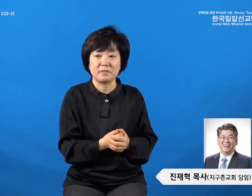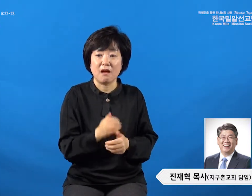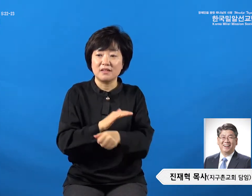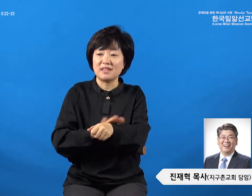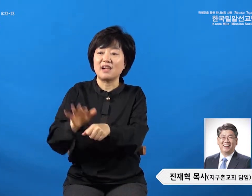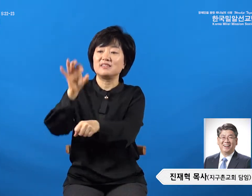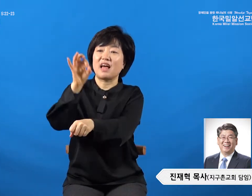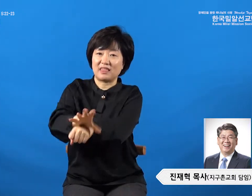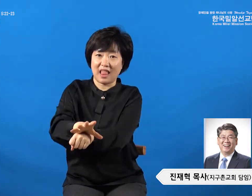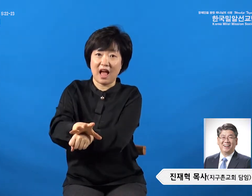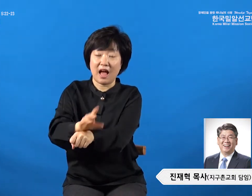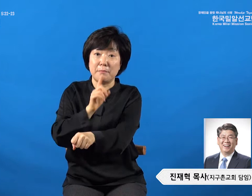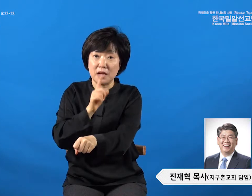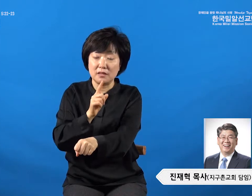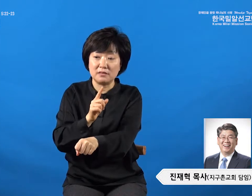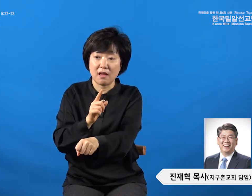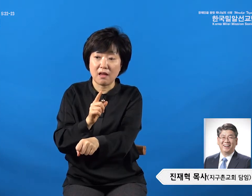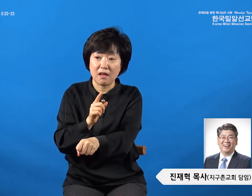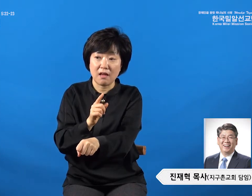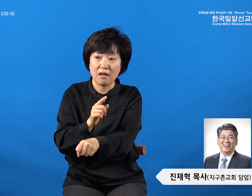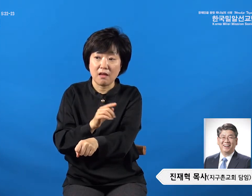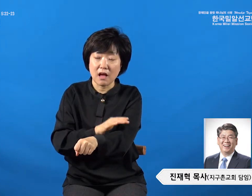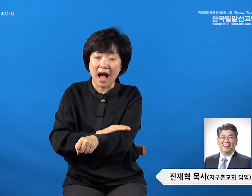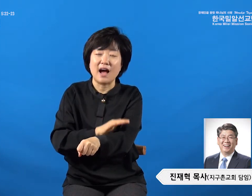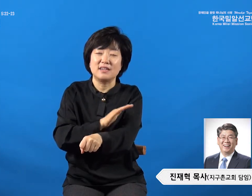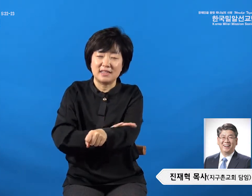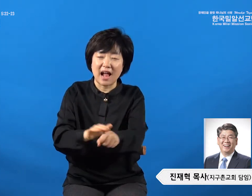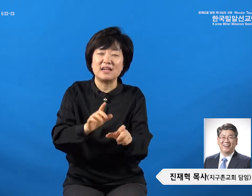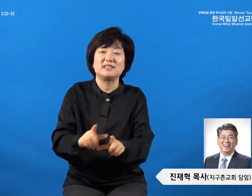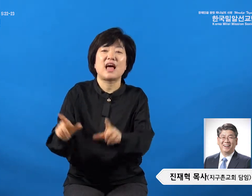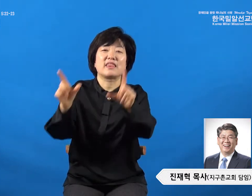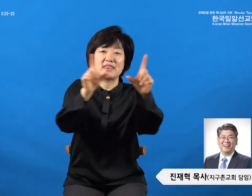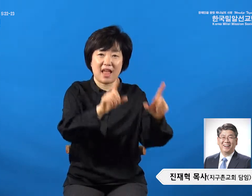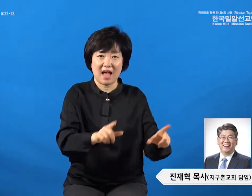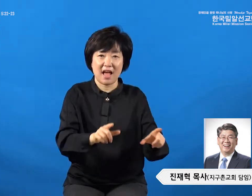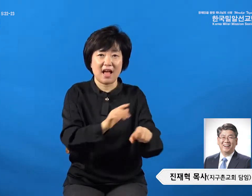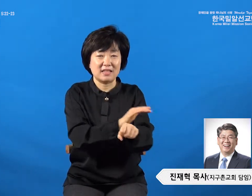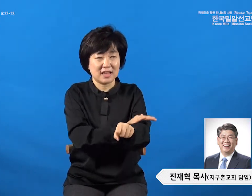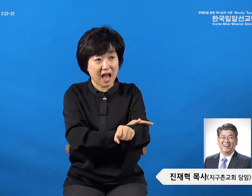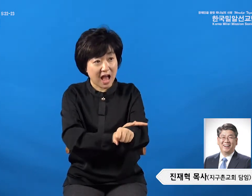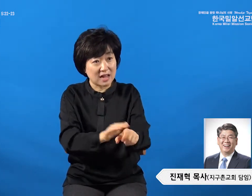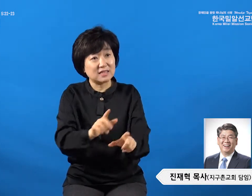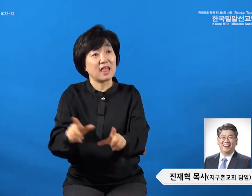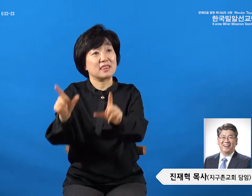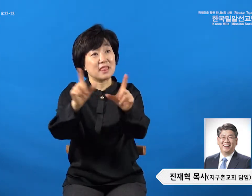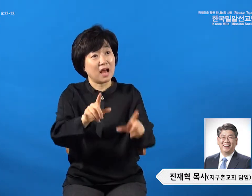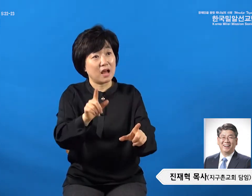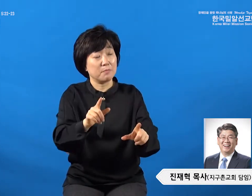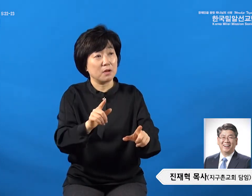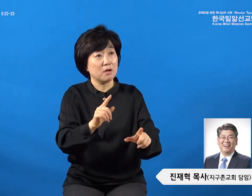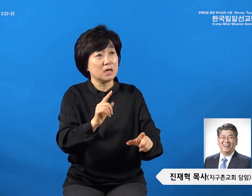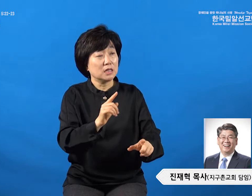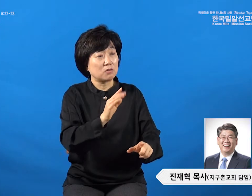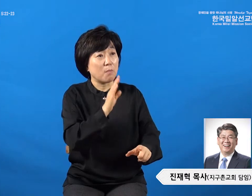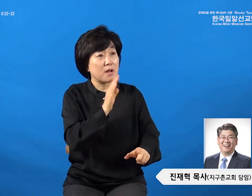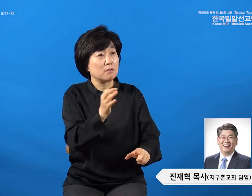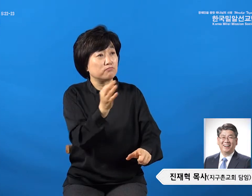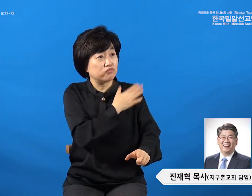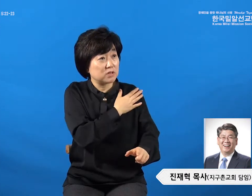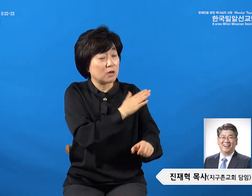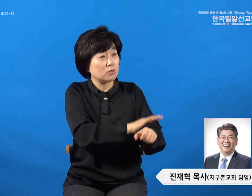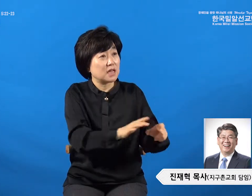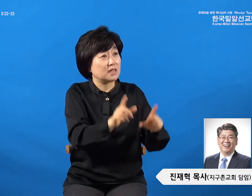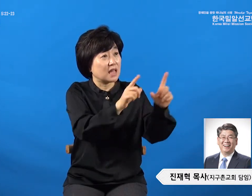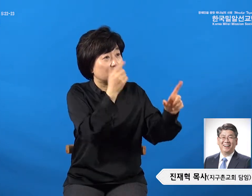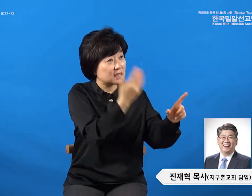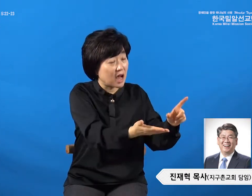이야기할 때 그것이 어떤 기준을 가지고 말하고 있는가? 잘 꾸며놓고 산다는 뜻인지